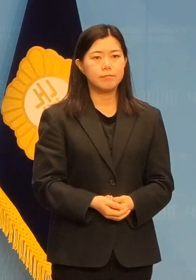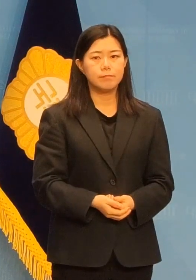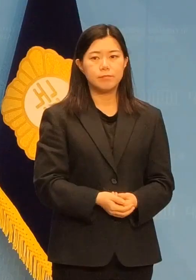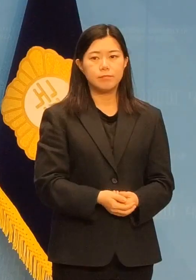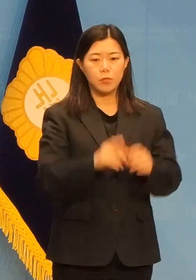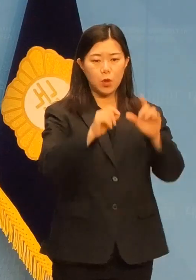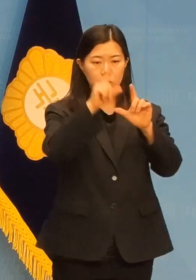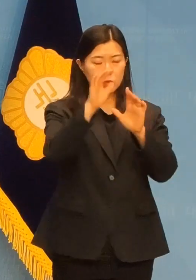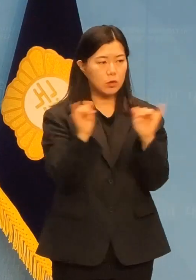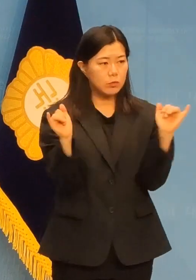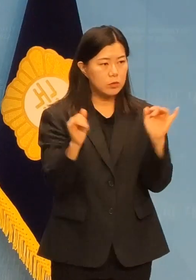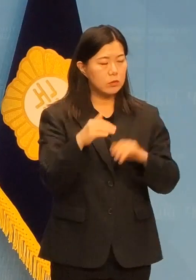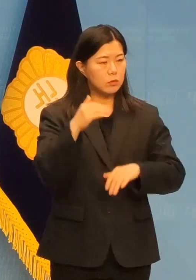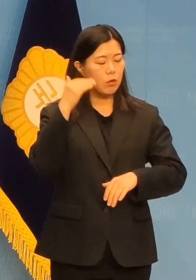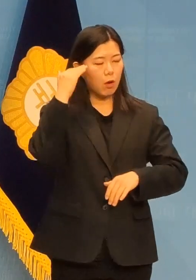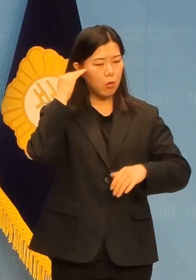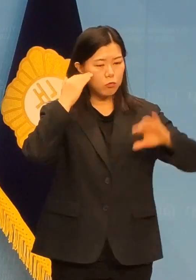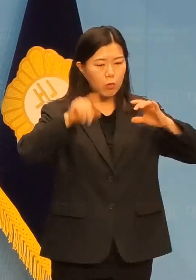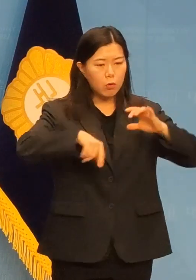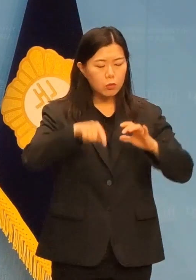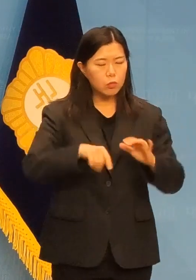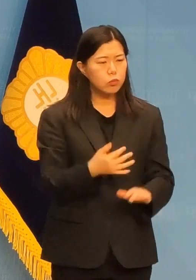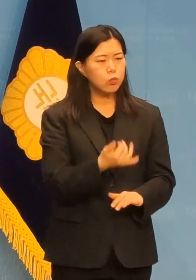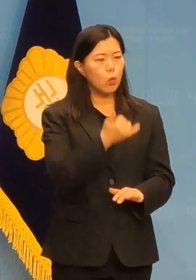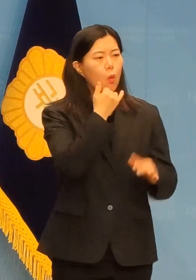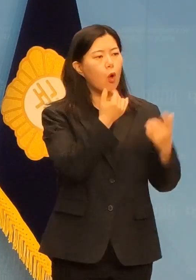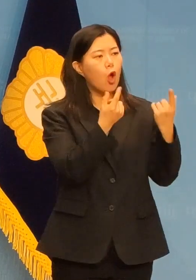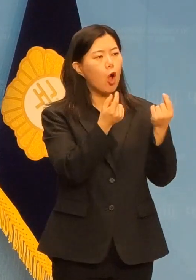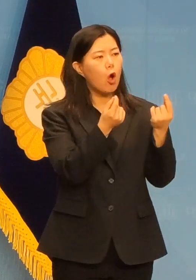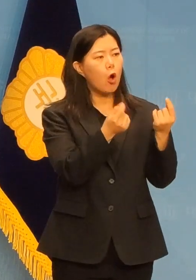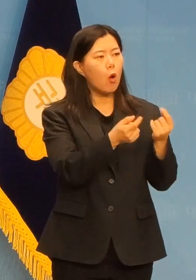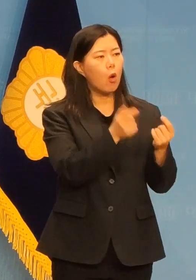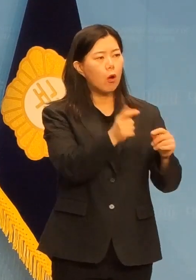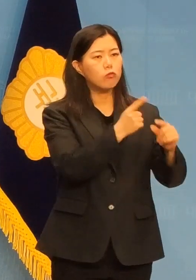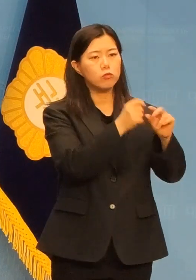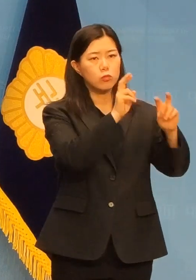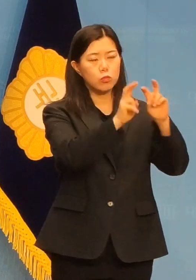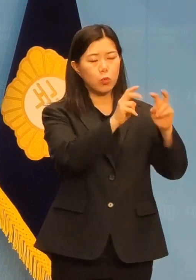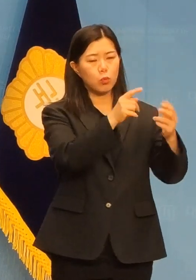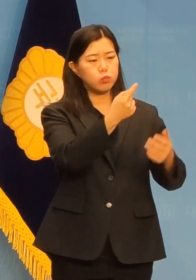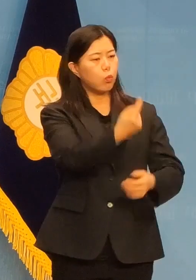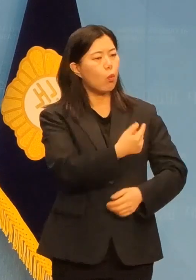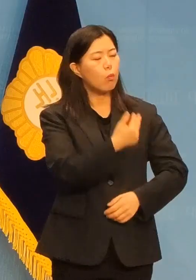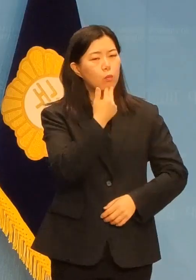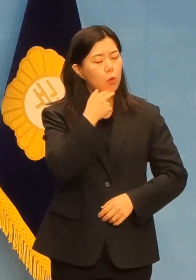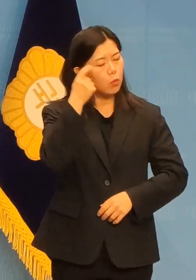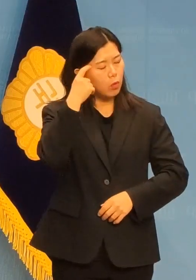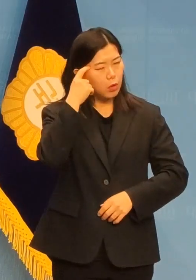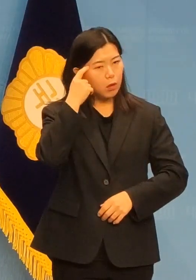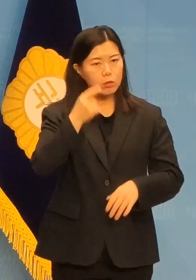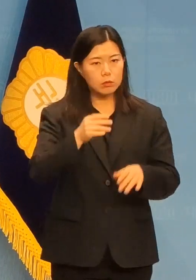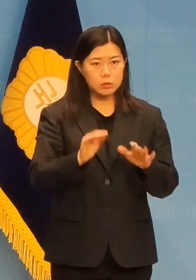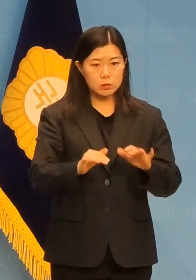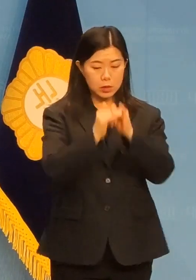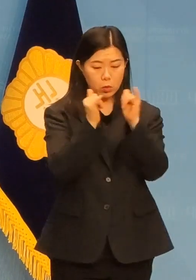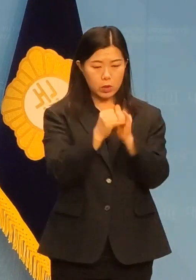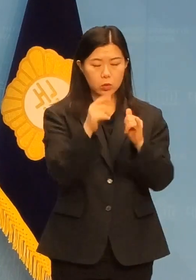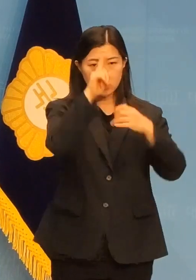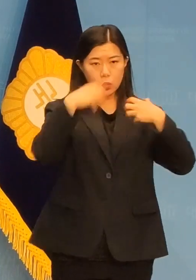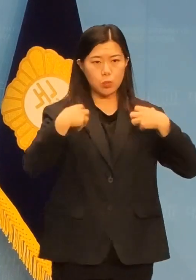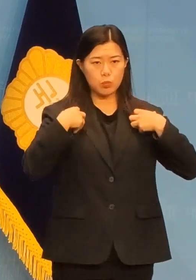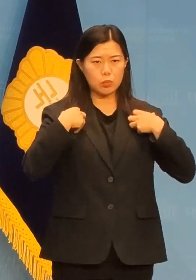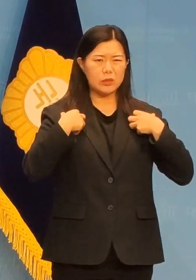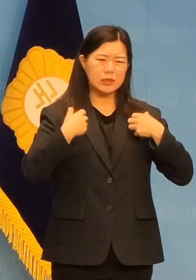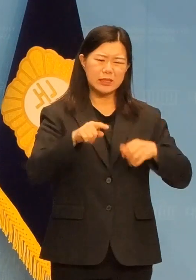왜 대한민국에서는 독일 같은 강소기업이 나오지 않는가라고 이야기하고 있습니다. 이미 우리 사회와 우리 정부는 그 답을